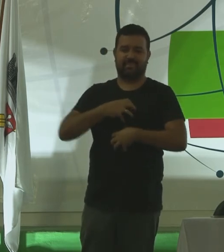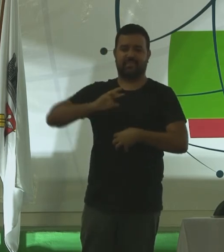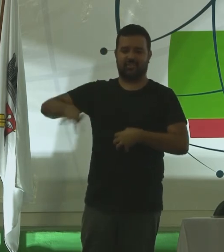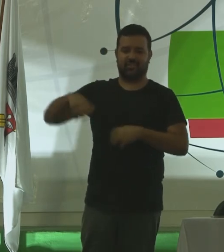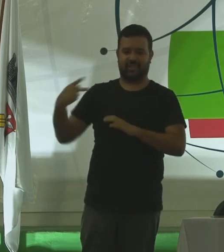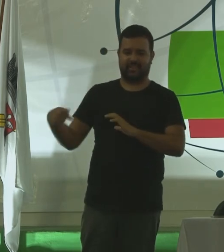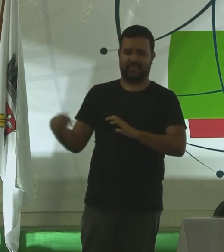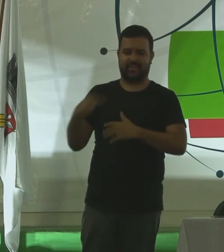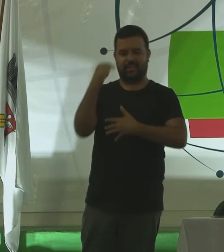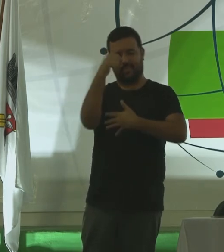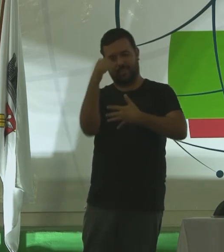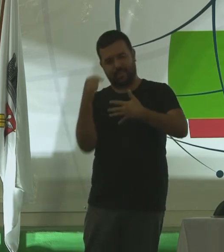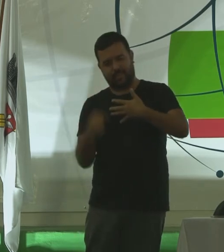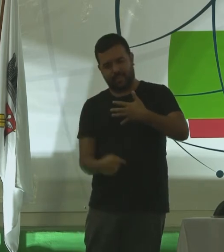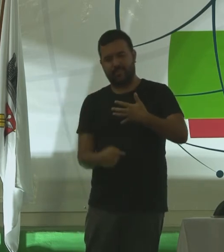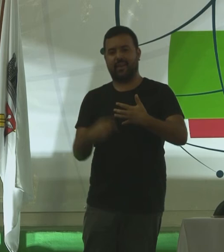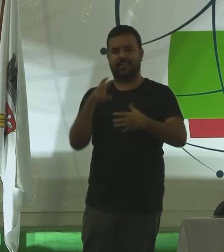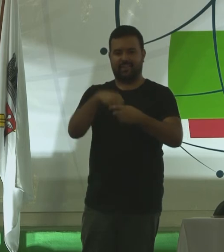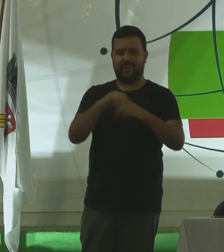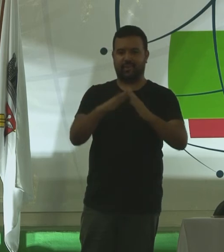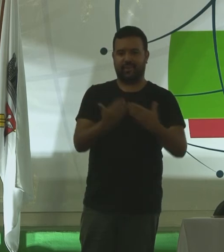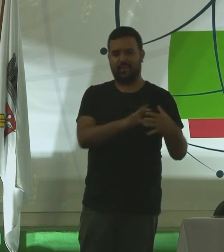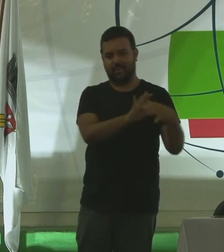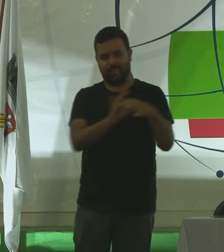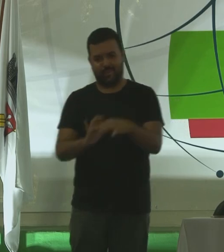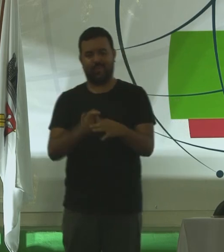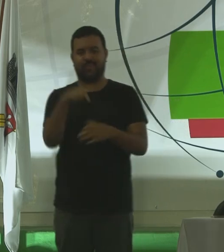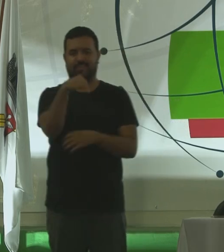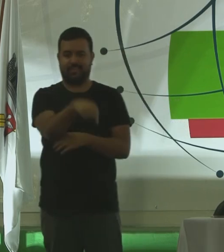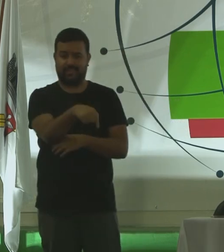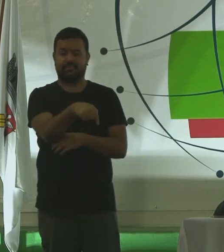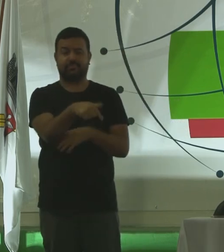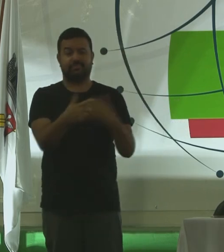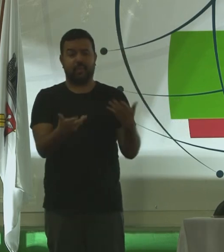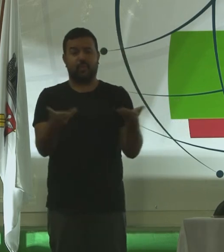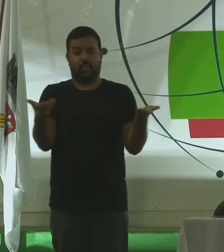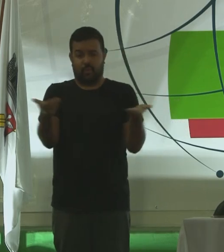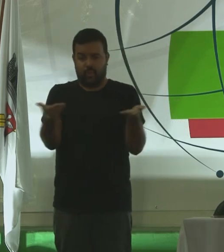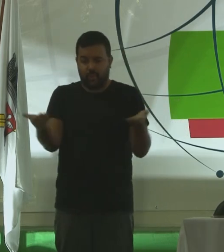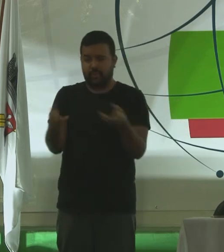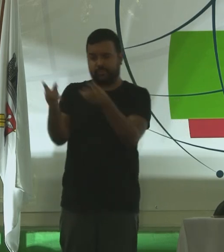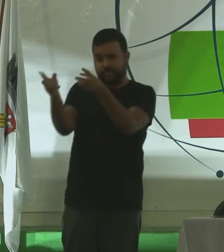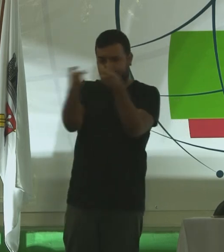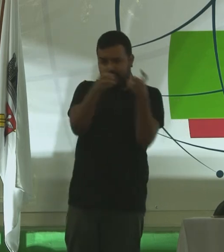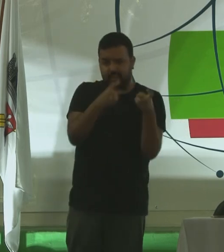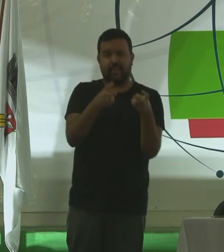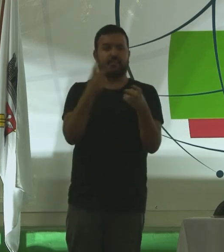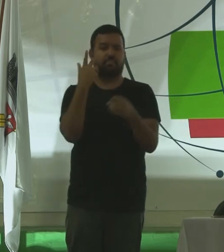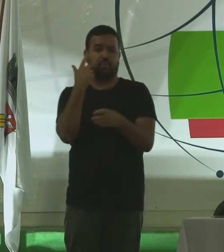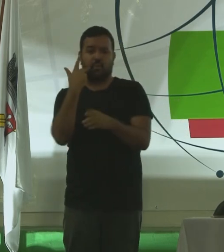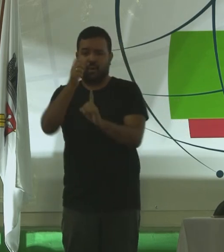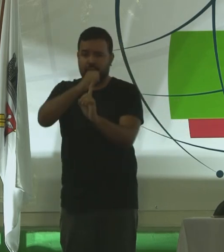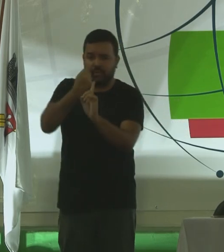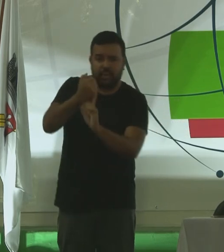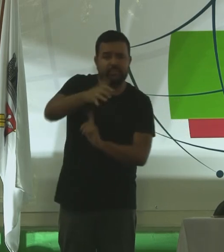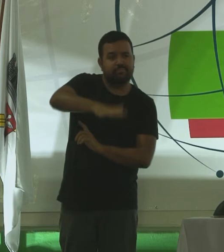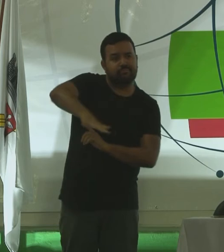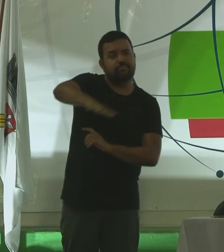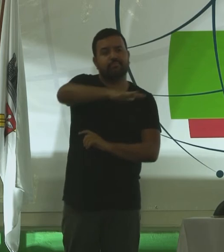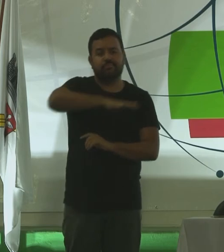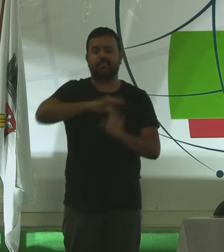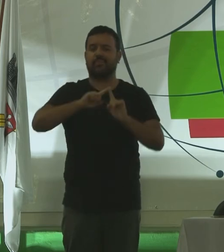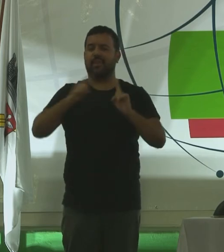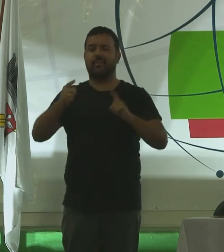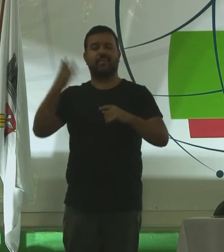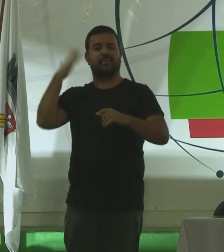essa diversidade de sujeitos, essas diferenças tão hoje comuns na nossa sociedade e que muitas vezes foram excluídos